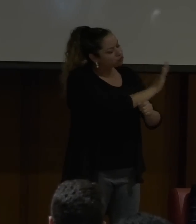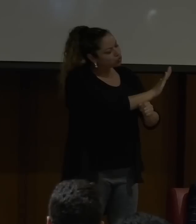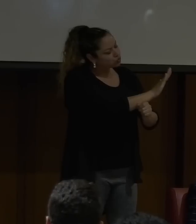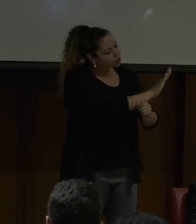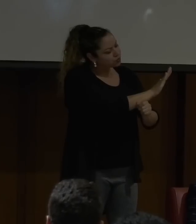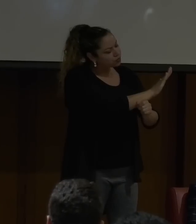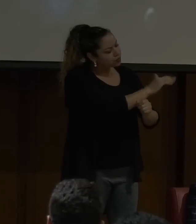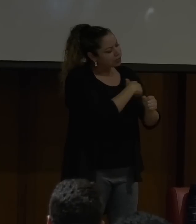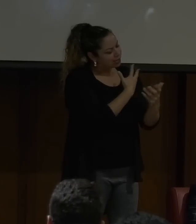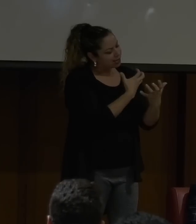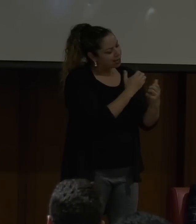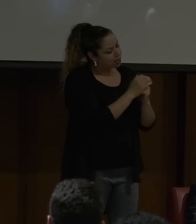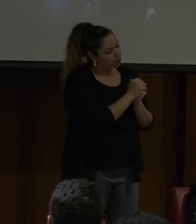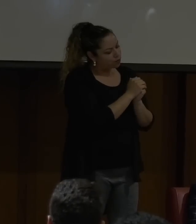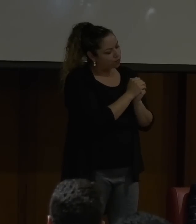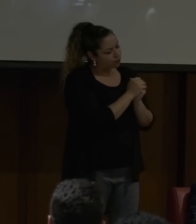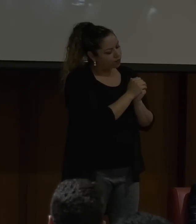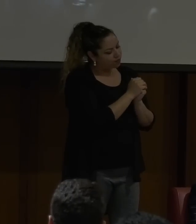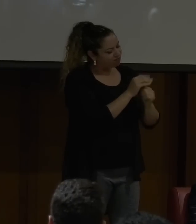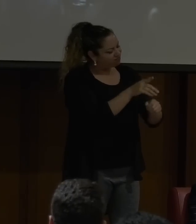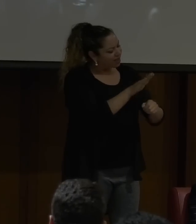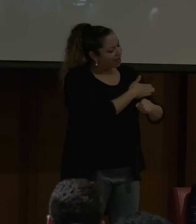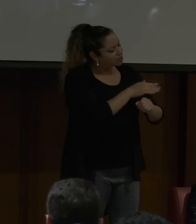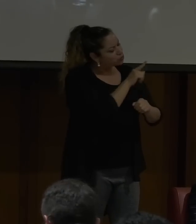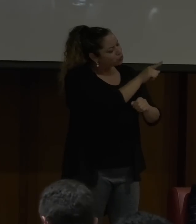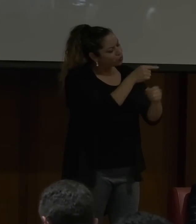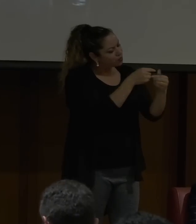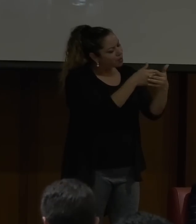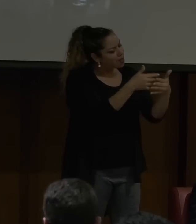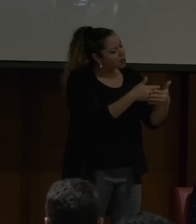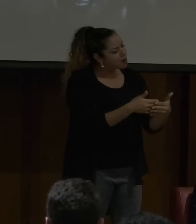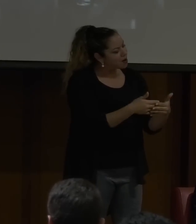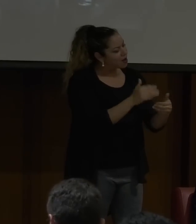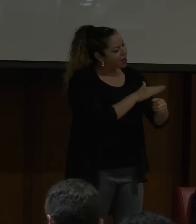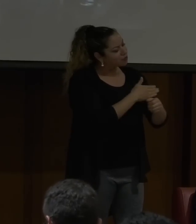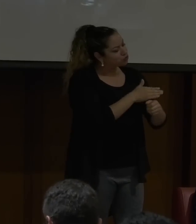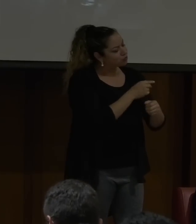Namén, la mejor definición de Leandro, el cantor del universo. Es un versito, el cantor del universo.